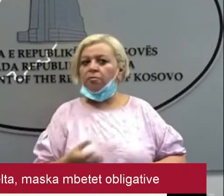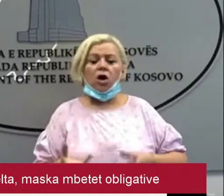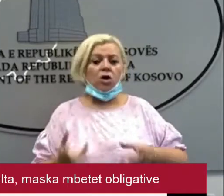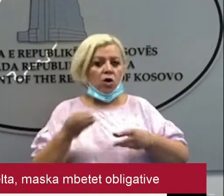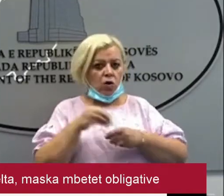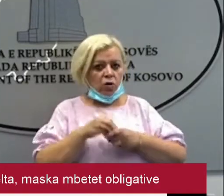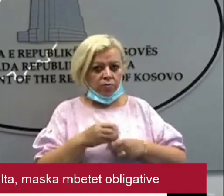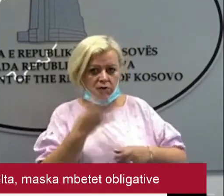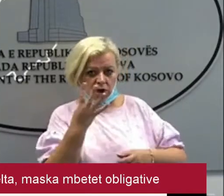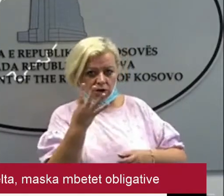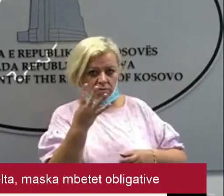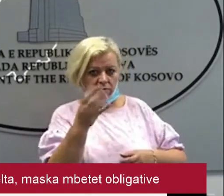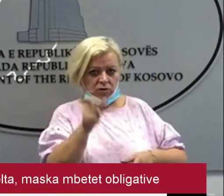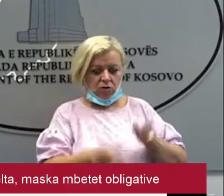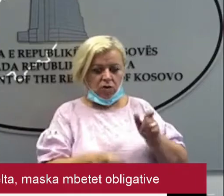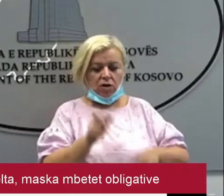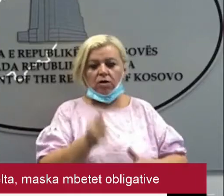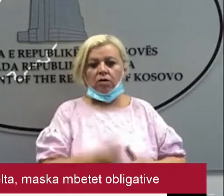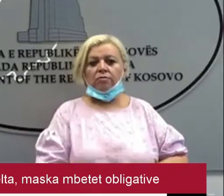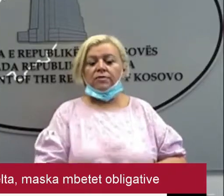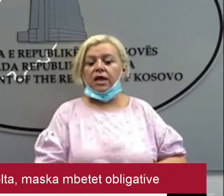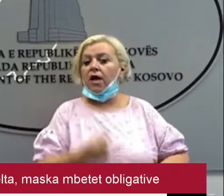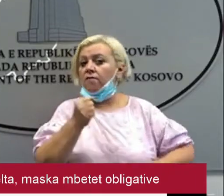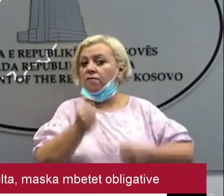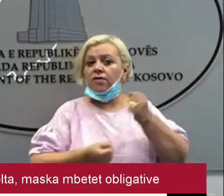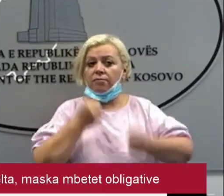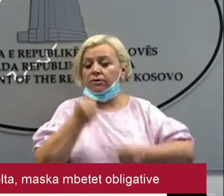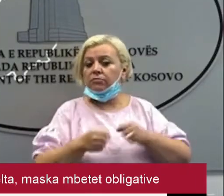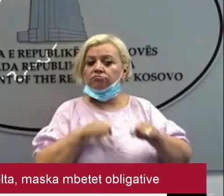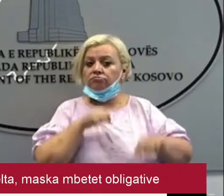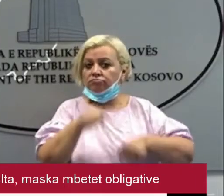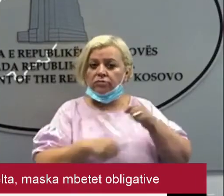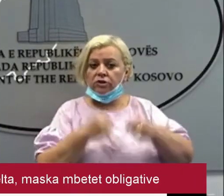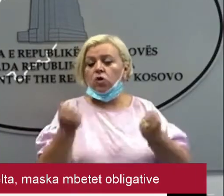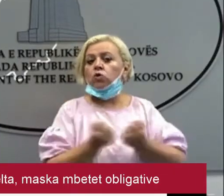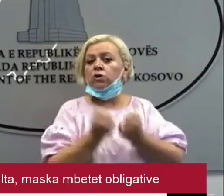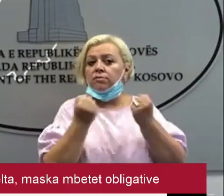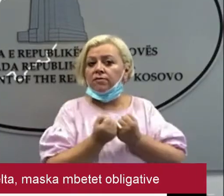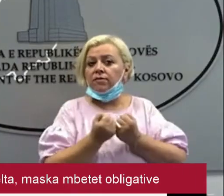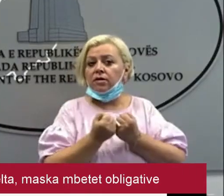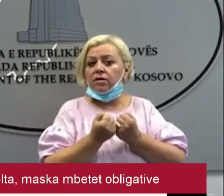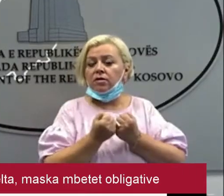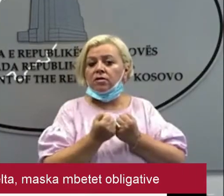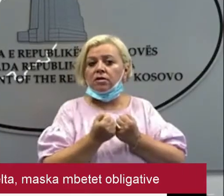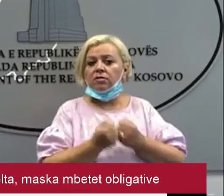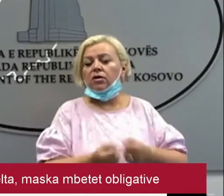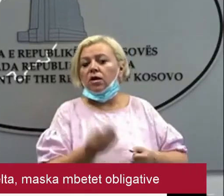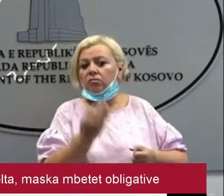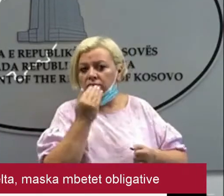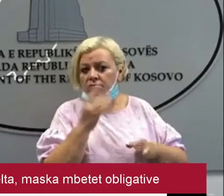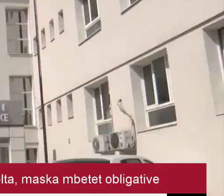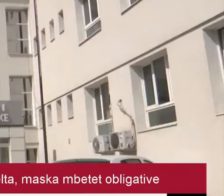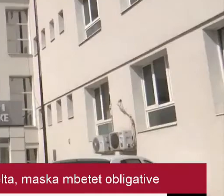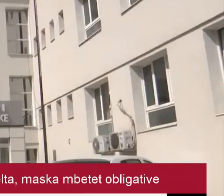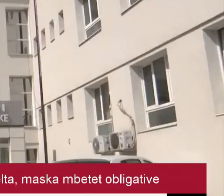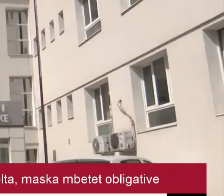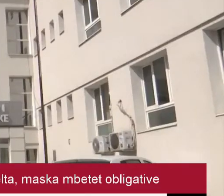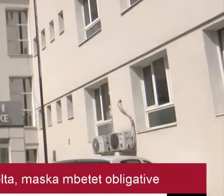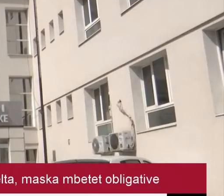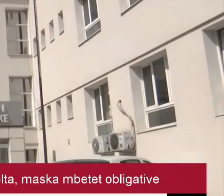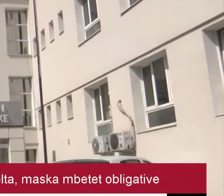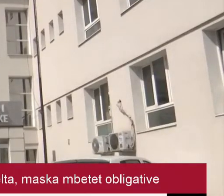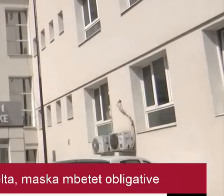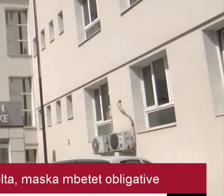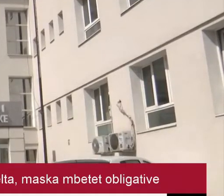grup jo më shumë se 4 persona, gjatë vrapimit, ciklimit dhe ushtrimeve fizike, gjatë ngrënjes apo pijes. Nga